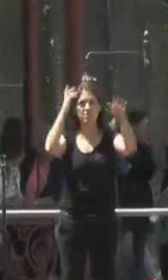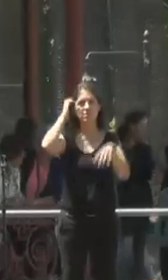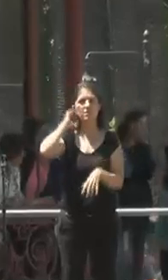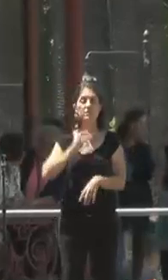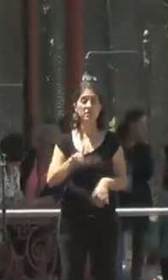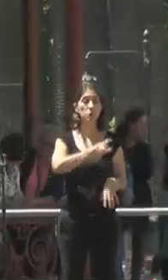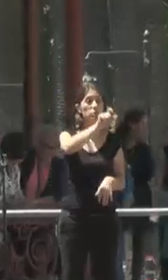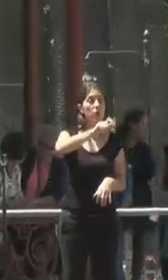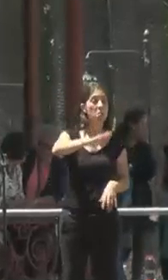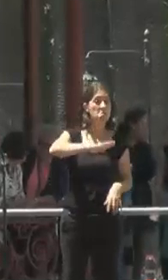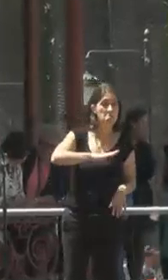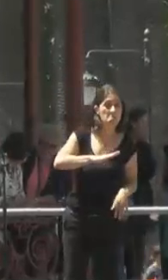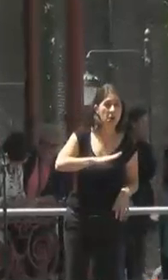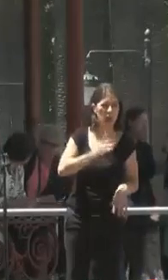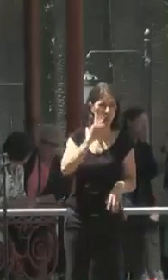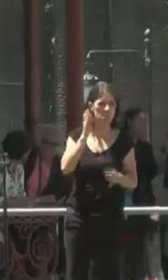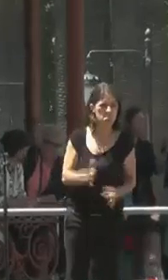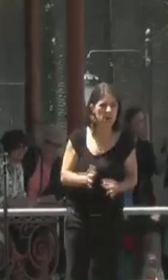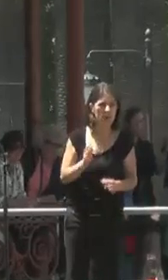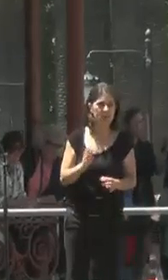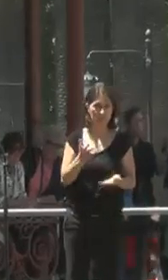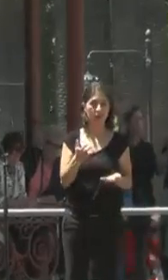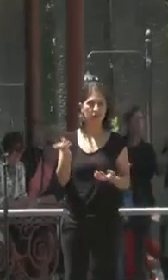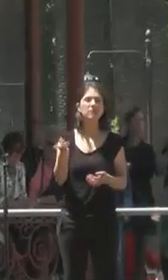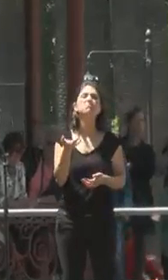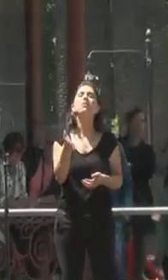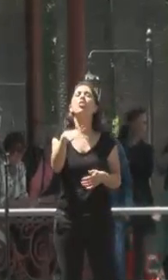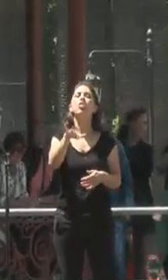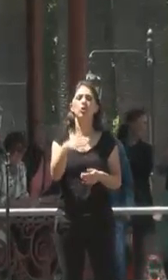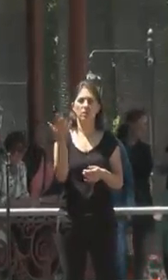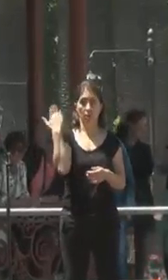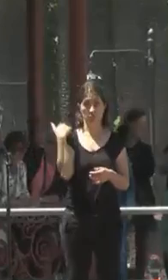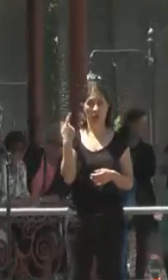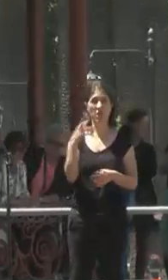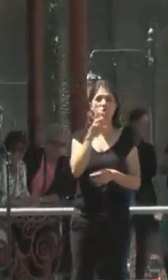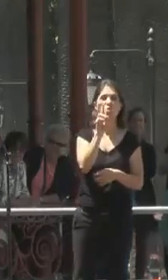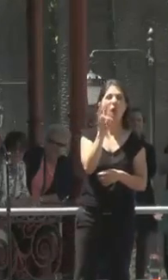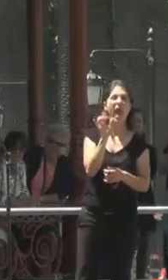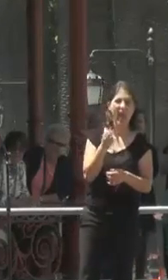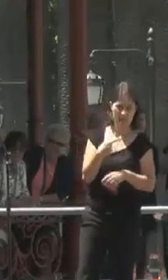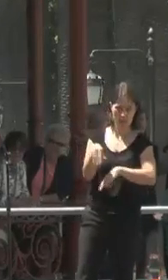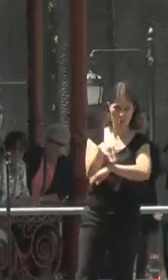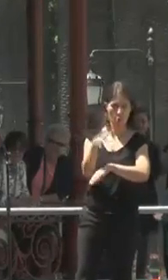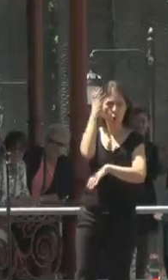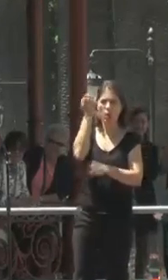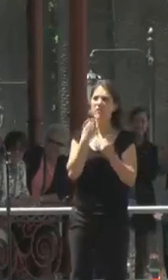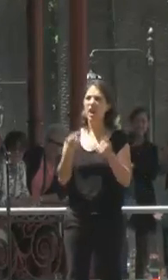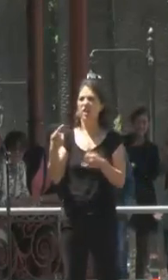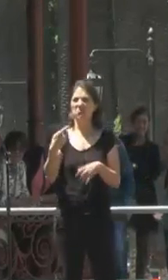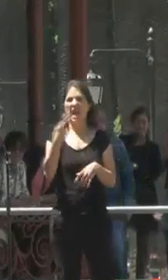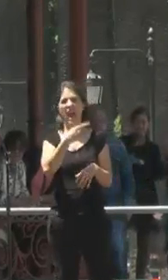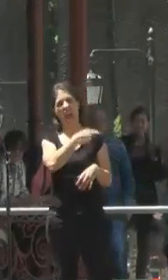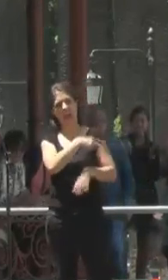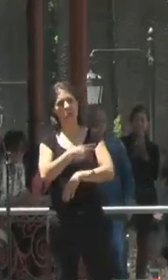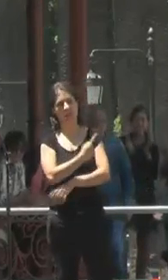Os malos de verdade, eses, estaban no Rueiro da Coruña, estaba Millán Astrai, estaba o General Mola, xa non